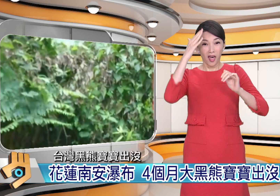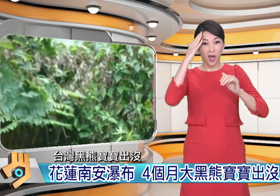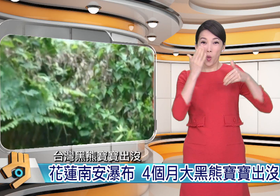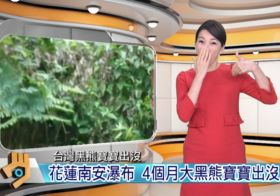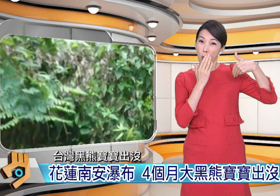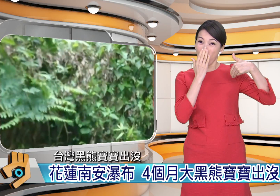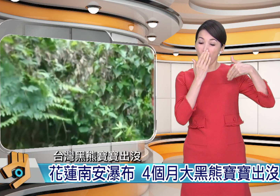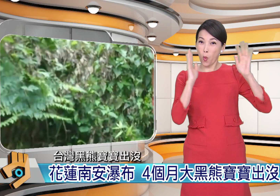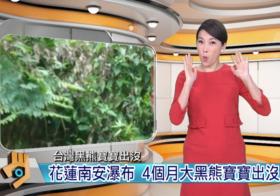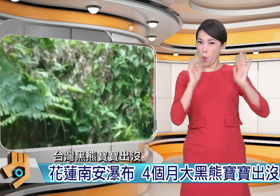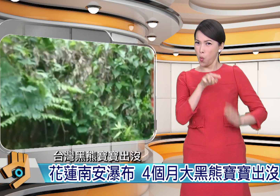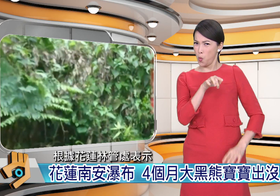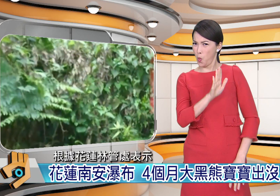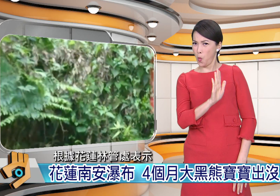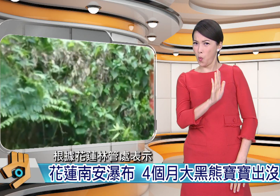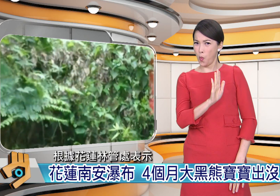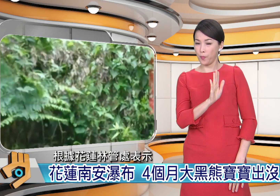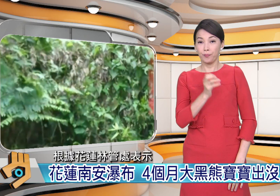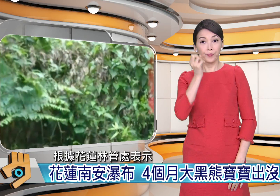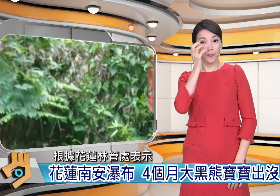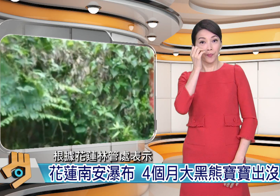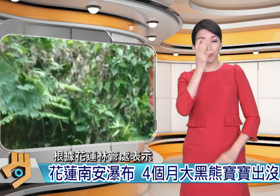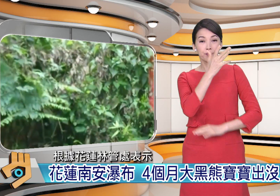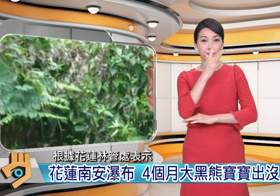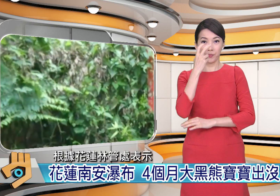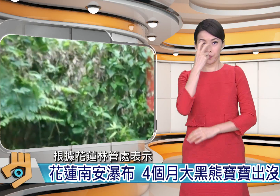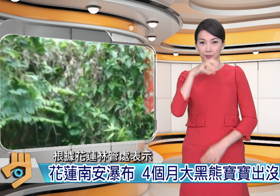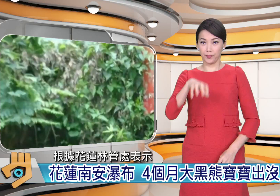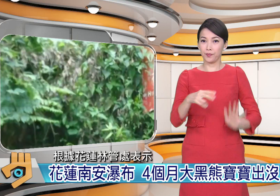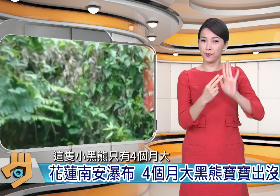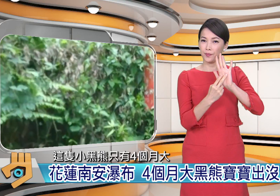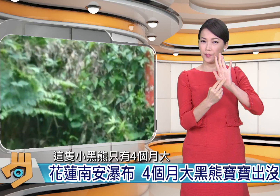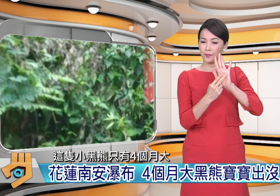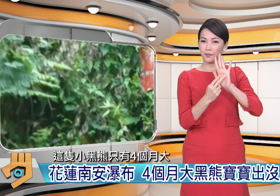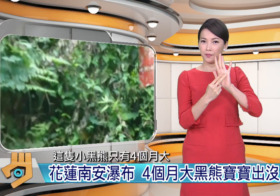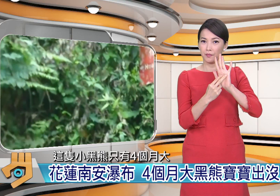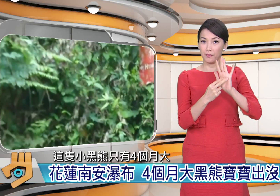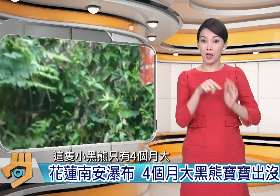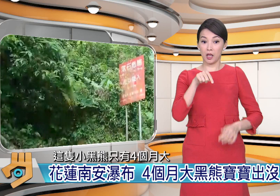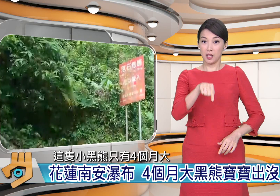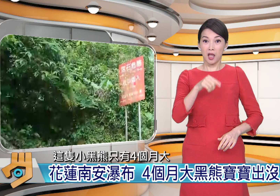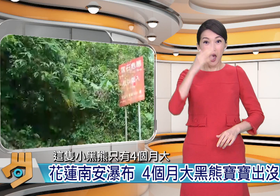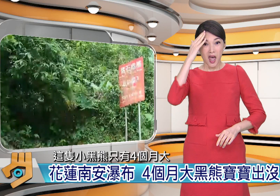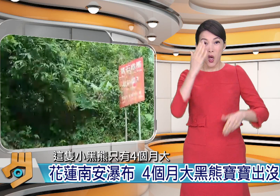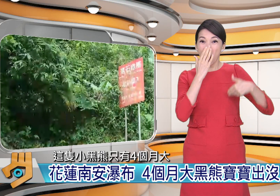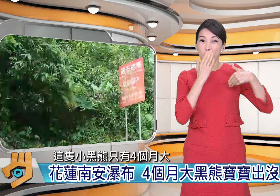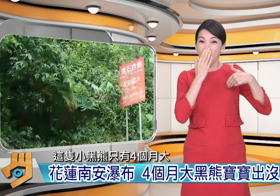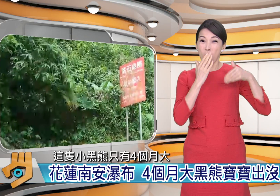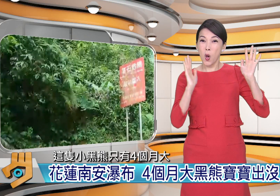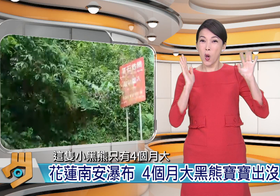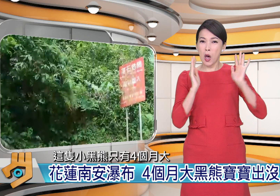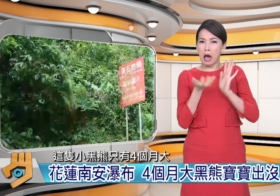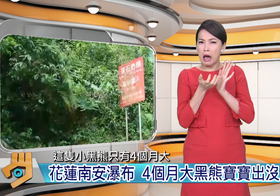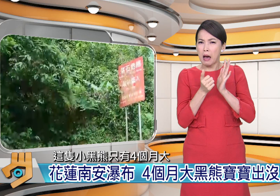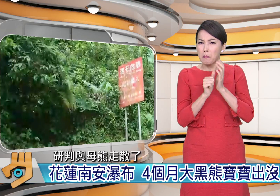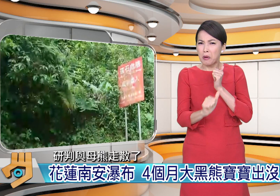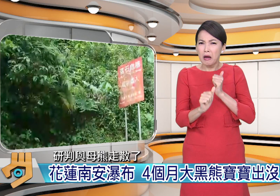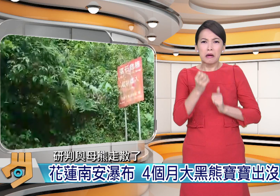没。根据花莲林管处表示，这只小黑熊只有4个月大，研判与